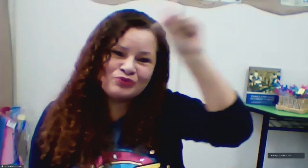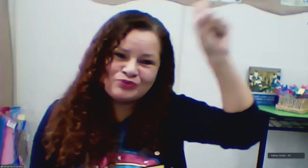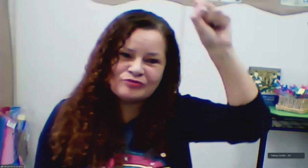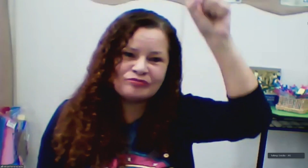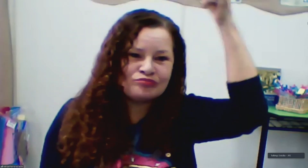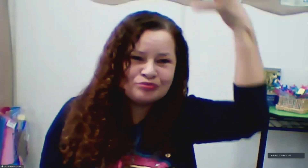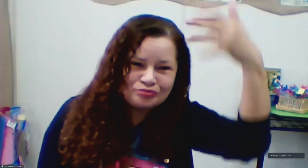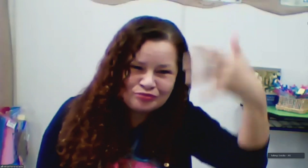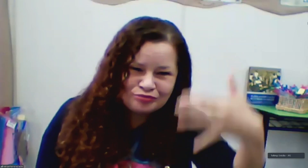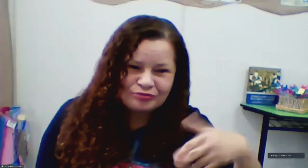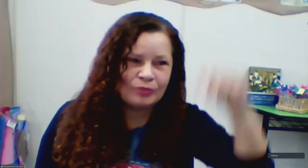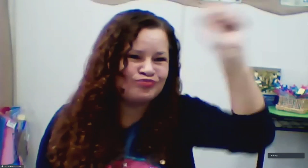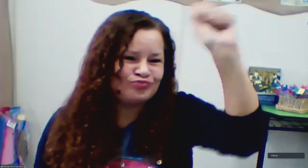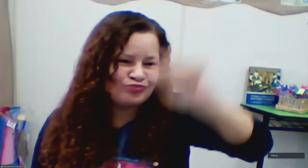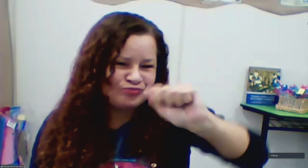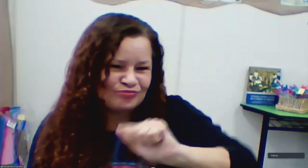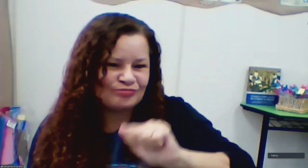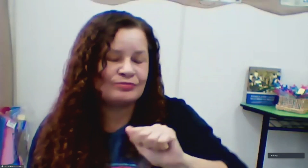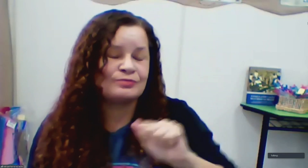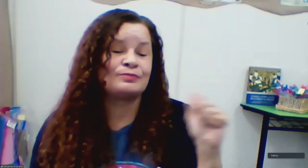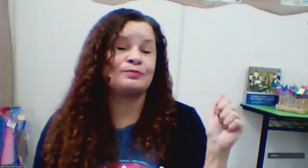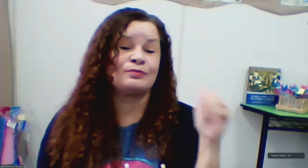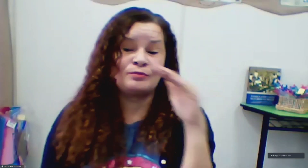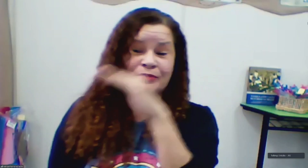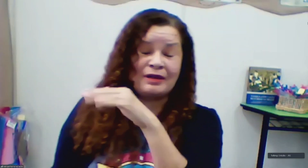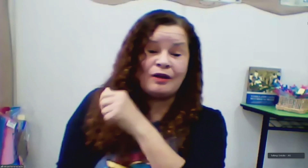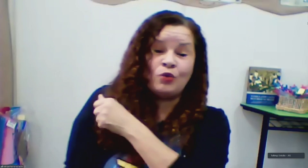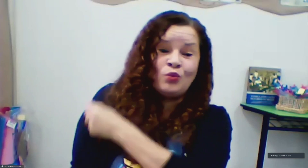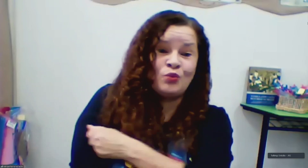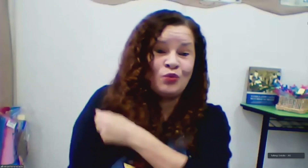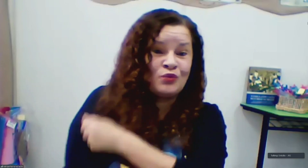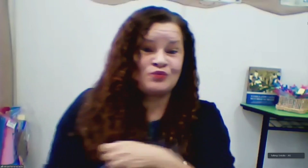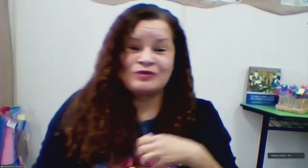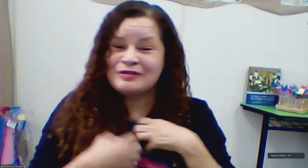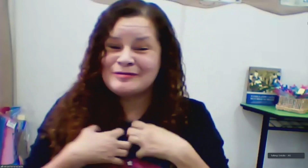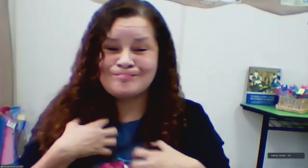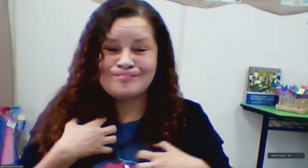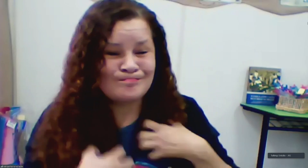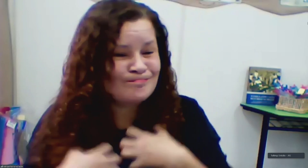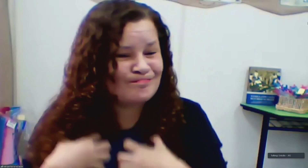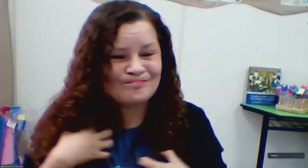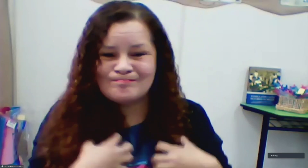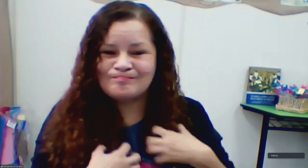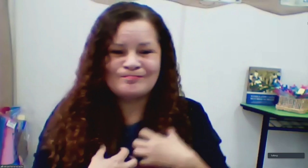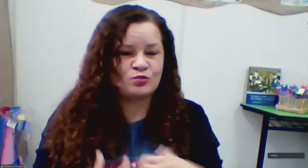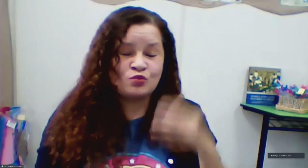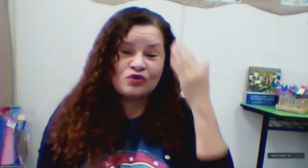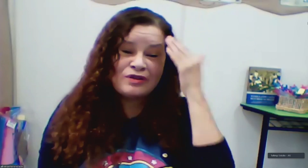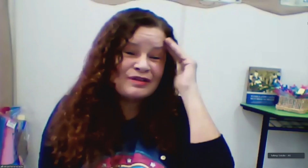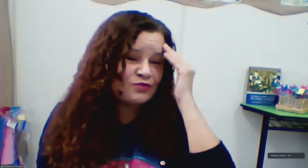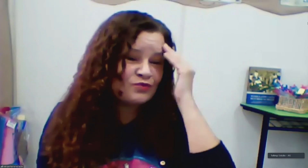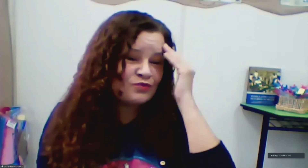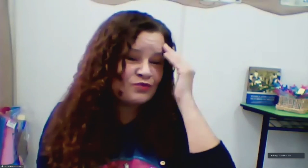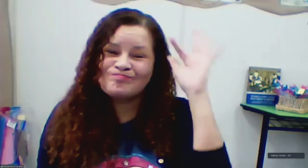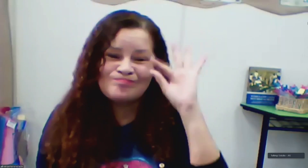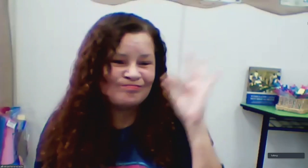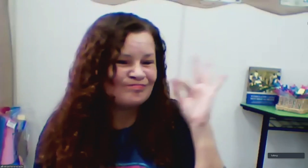escreve na lousa muito rápido, explica-se muito rápido. Então o aluno fica ansioso, não consegue entender, não